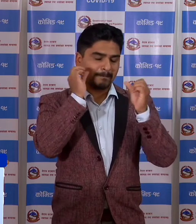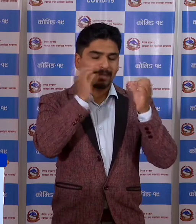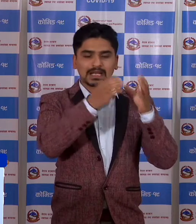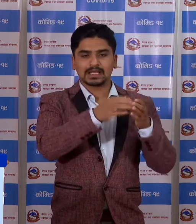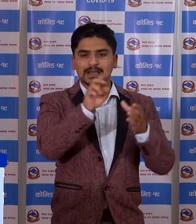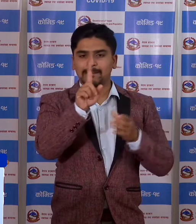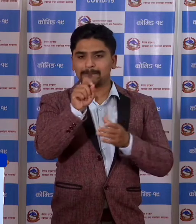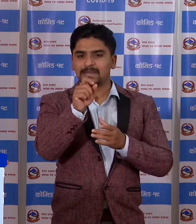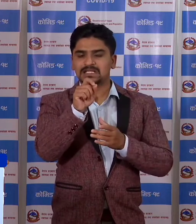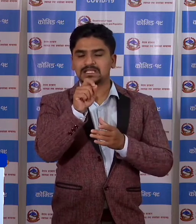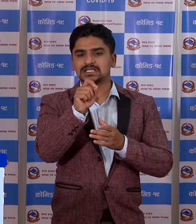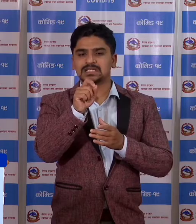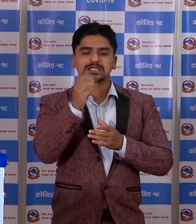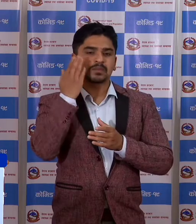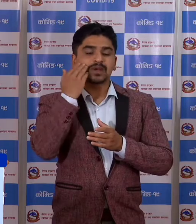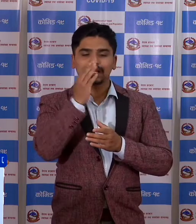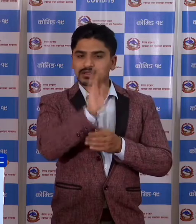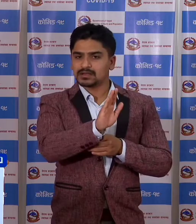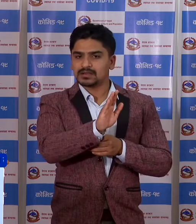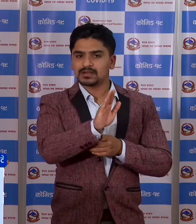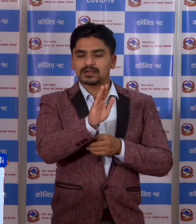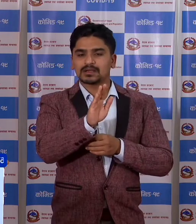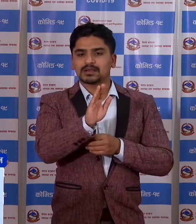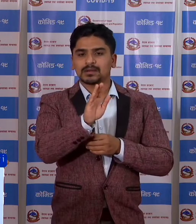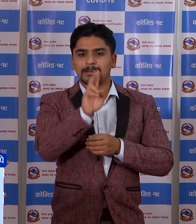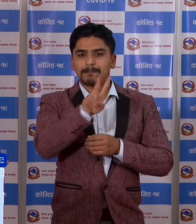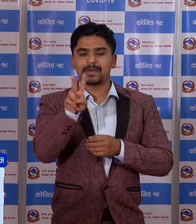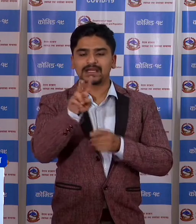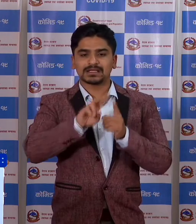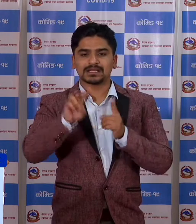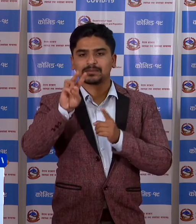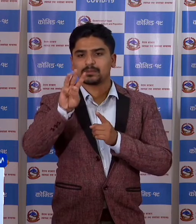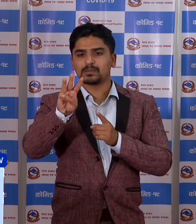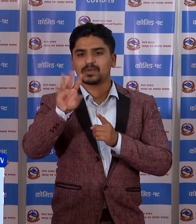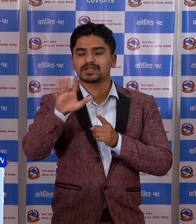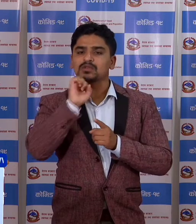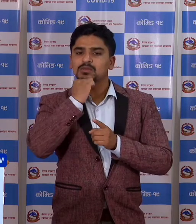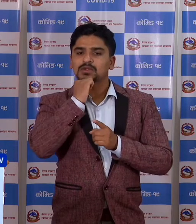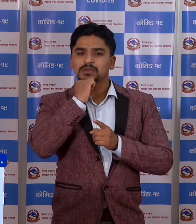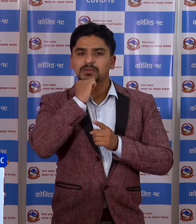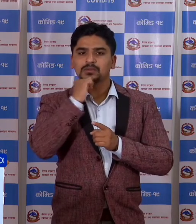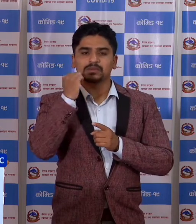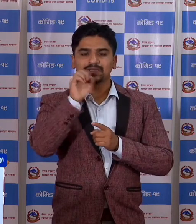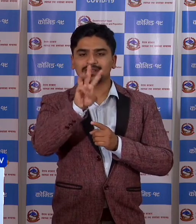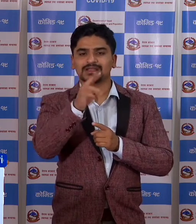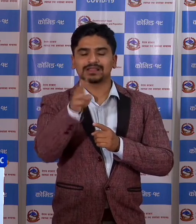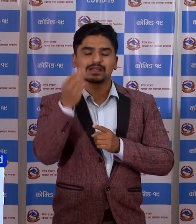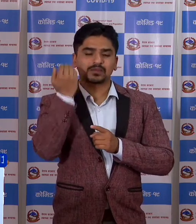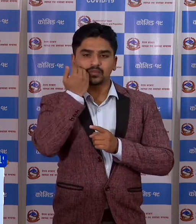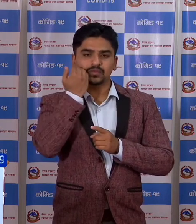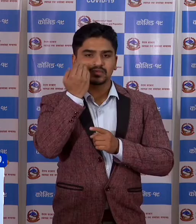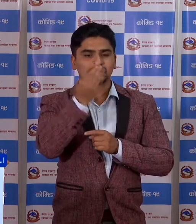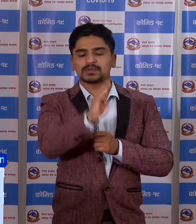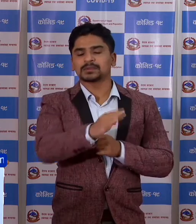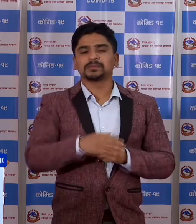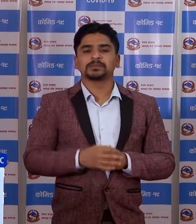20 वर्षीय महिला हुनुहुन्छ 1 जना, र 22 देखि 35 वर्ष उमेरका 3 जना पुरुषहरू